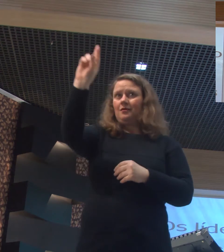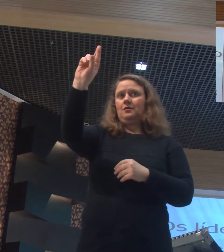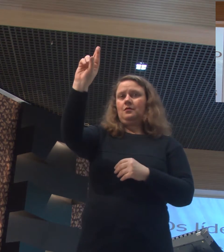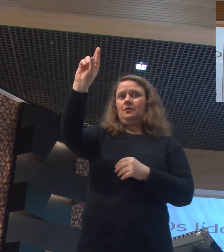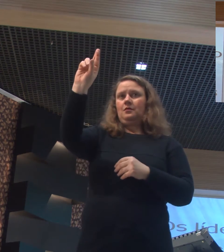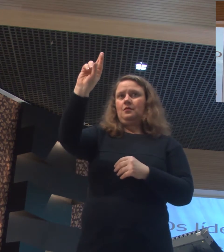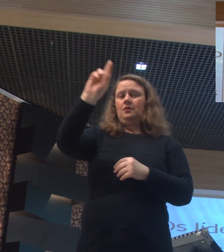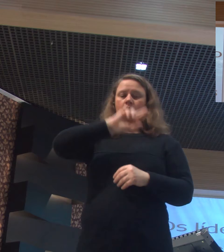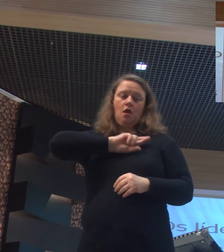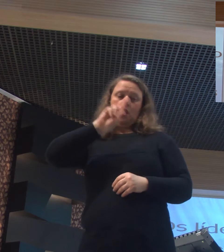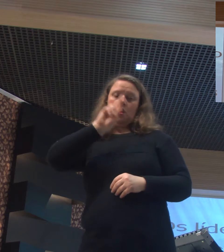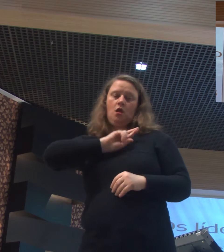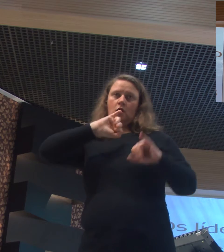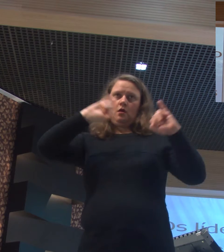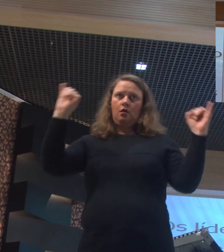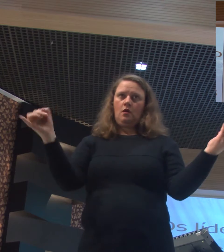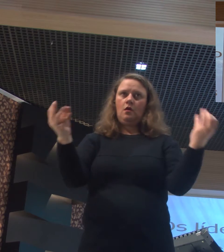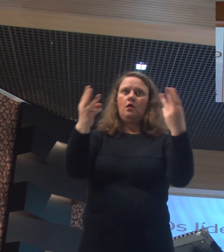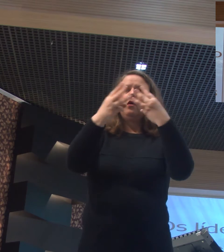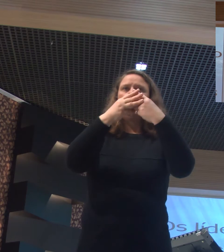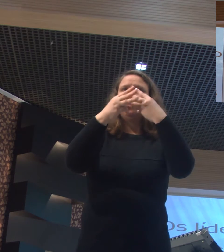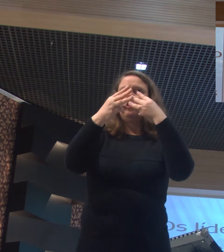uma aparente obediência